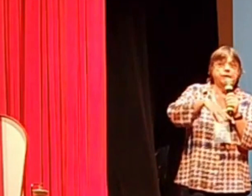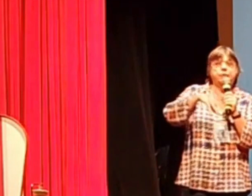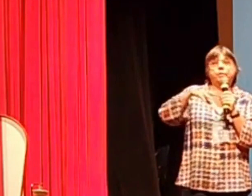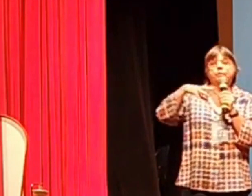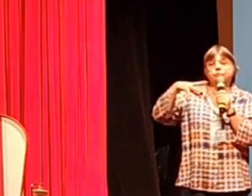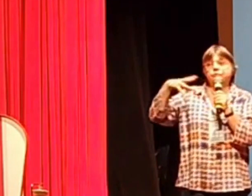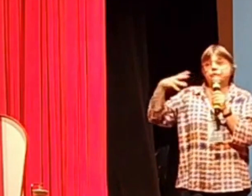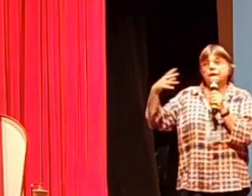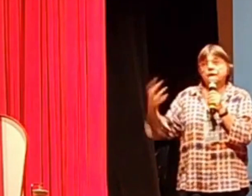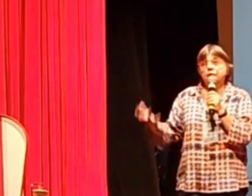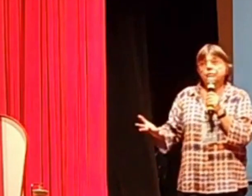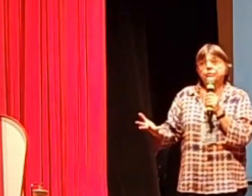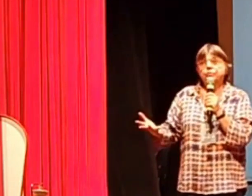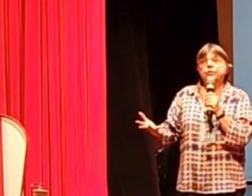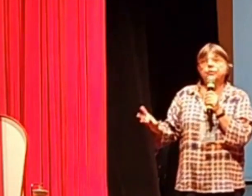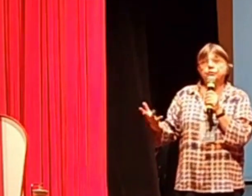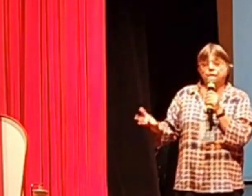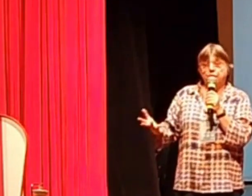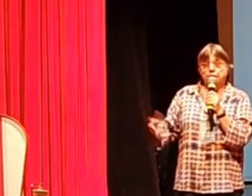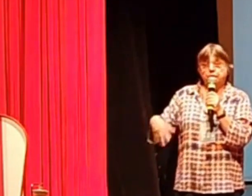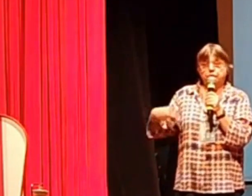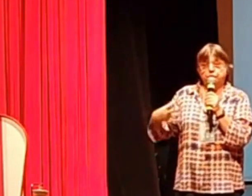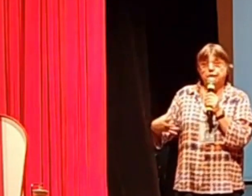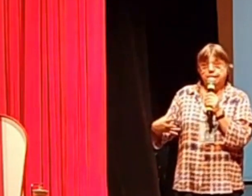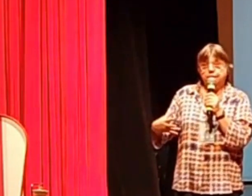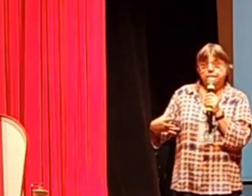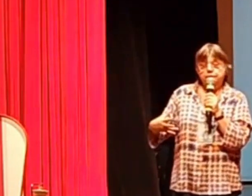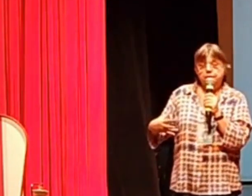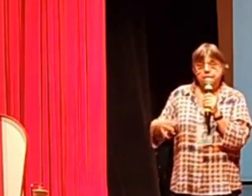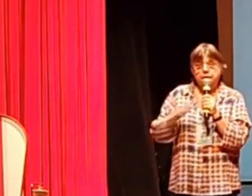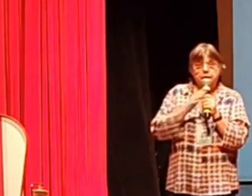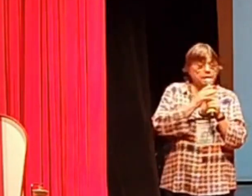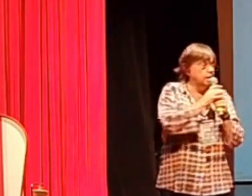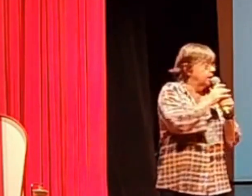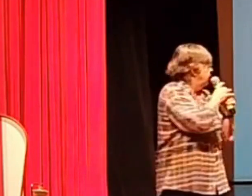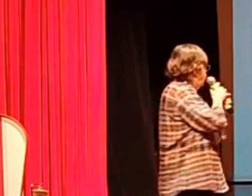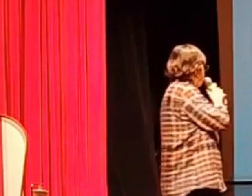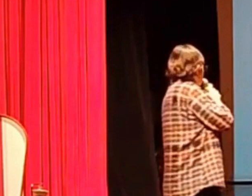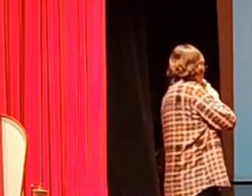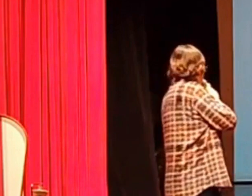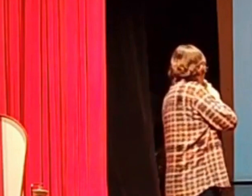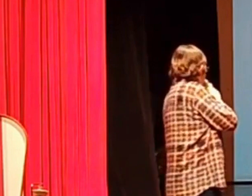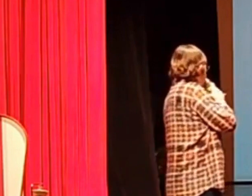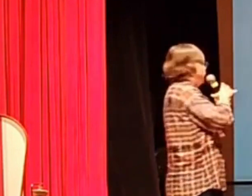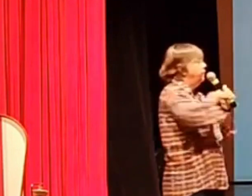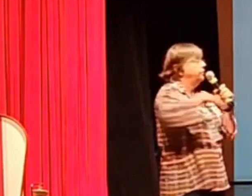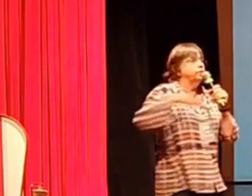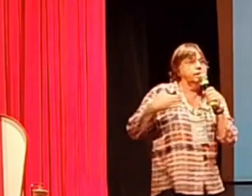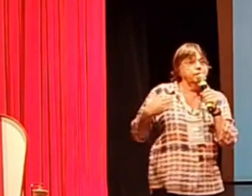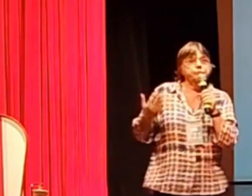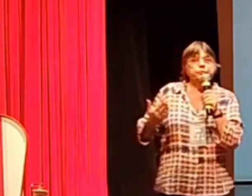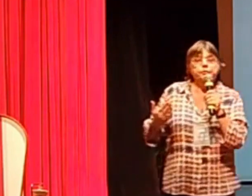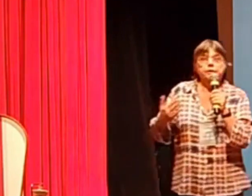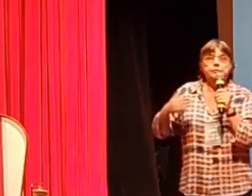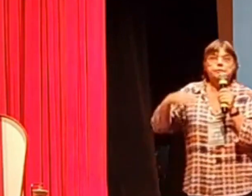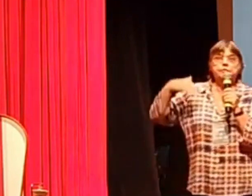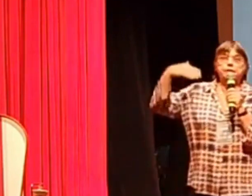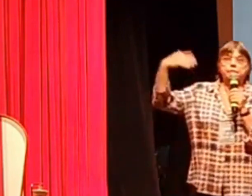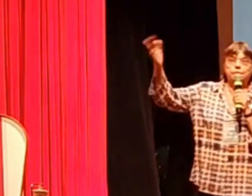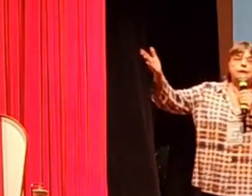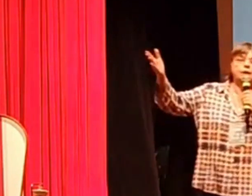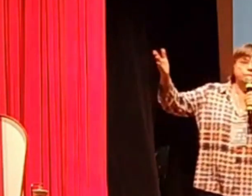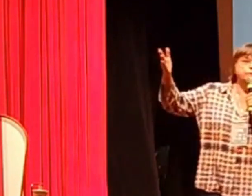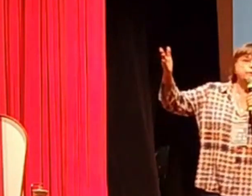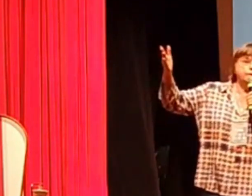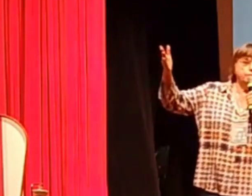exercícios fisioterapêuticos e uso de órtese, de colete, né? E 23% já